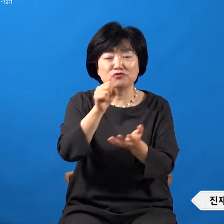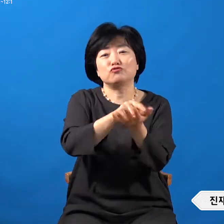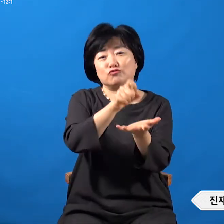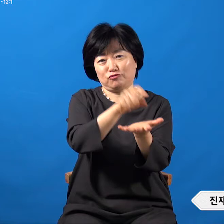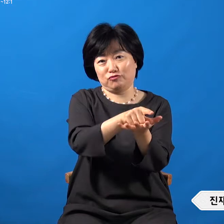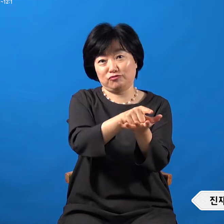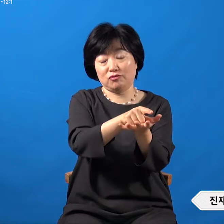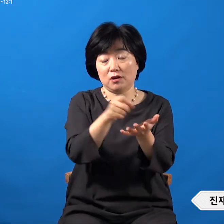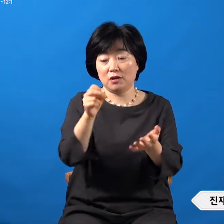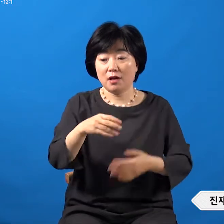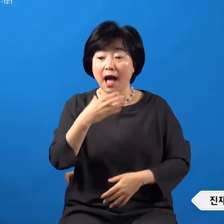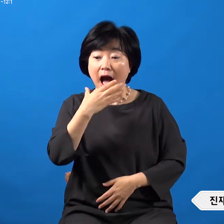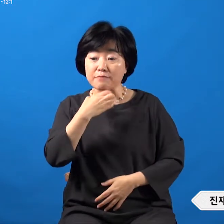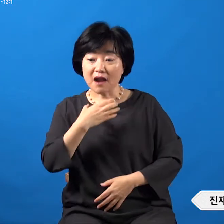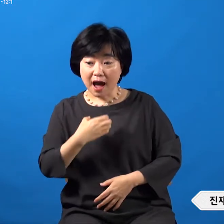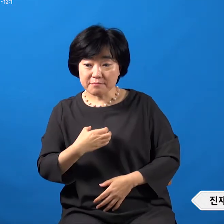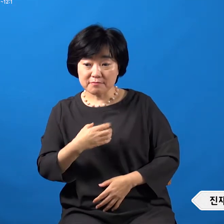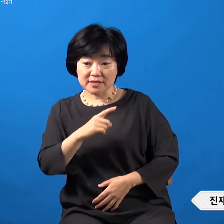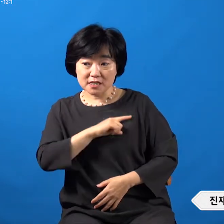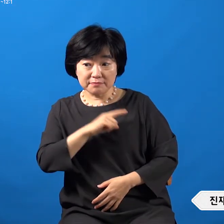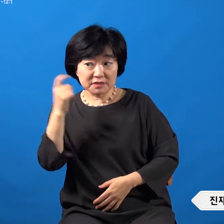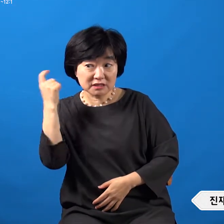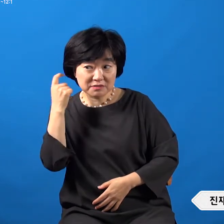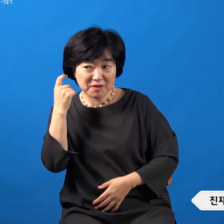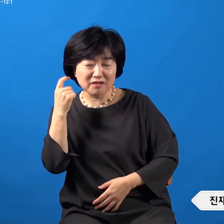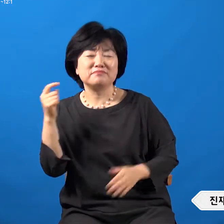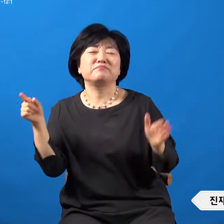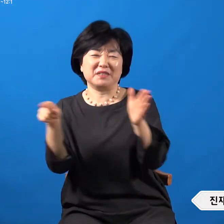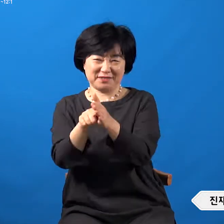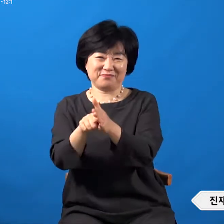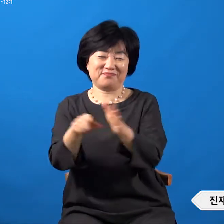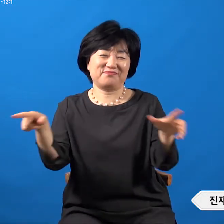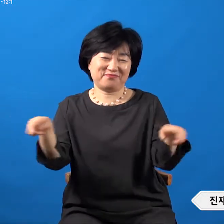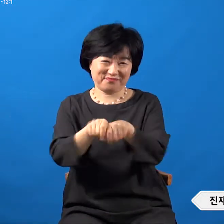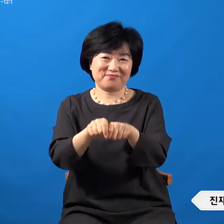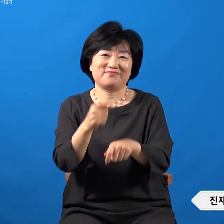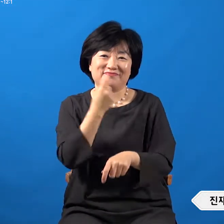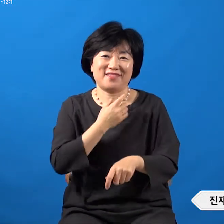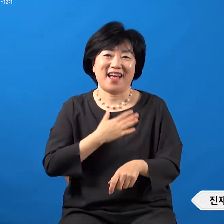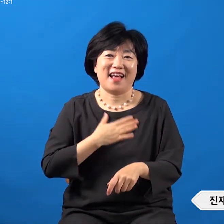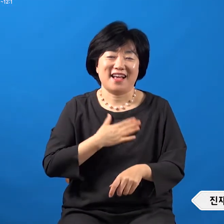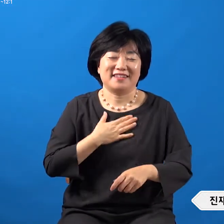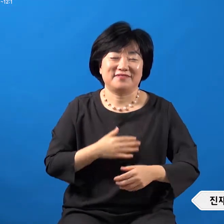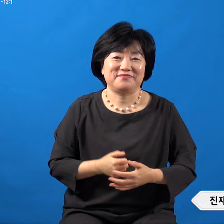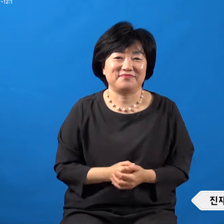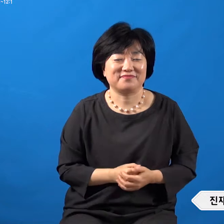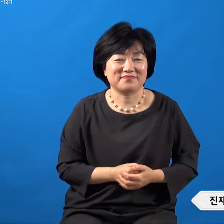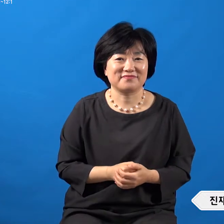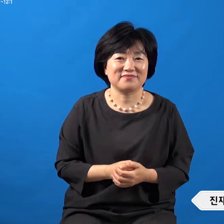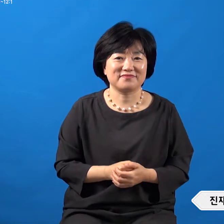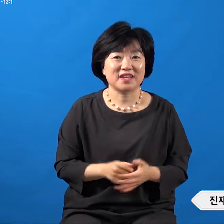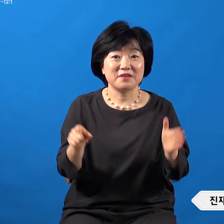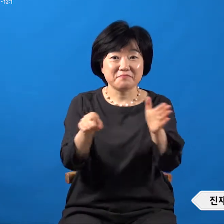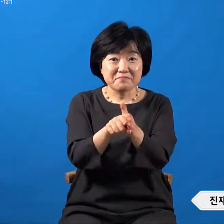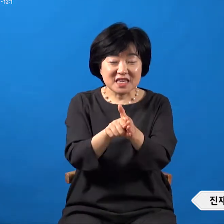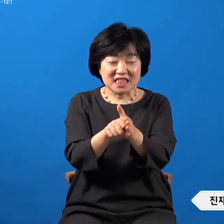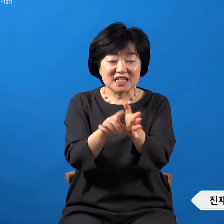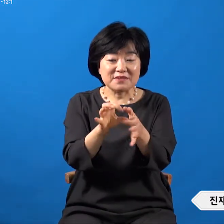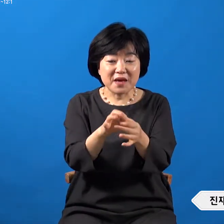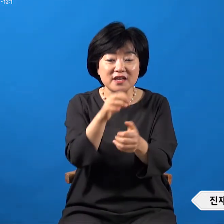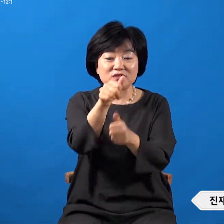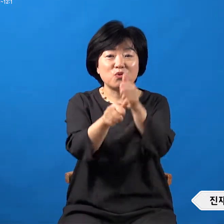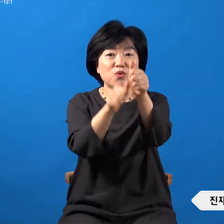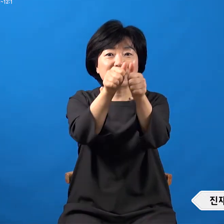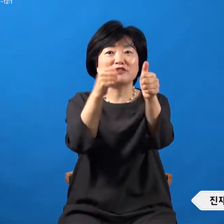믿음. 아브라함 하면 믿음입니다. 성경은 아브라함을 믿음의 조상이다 라고